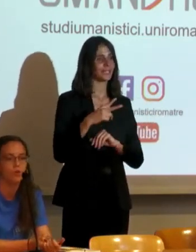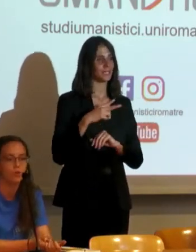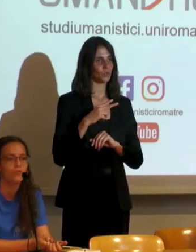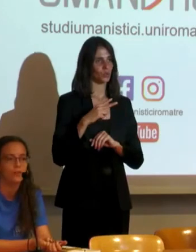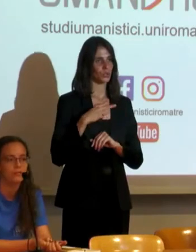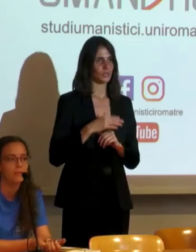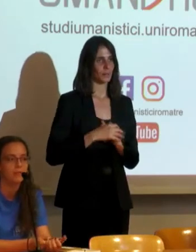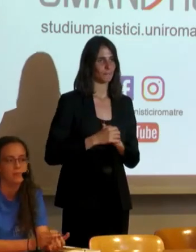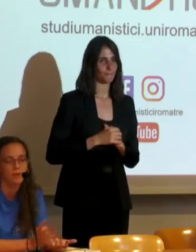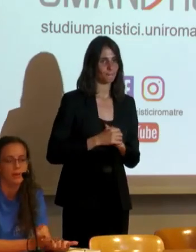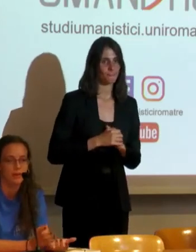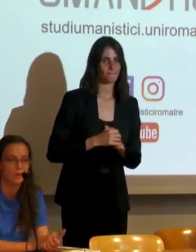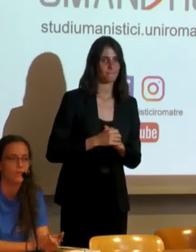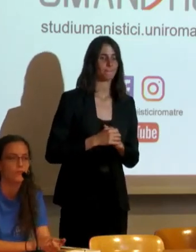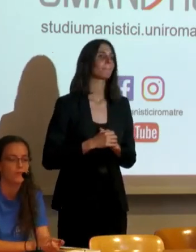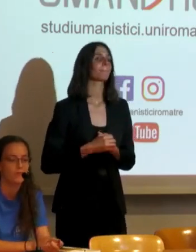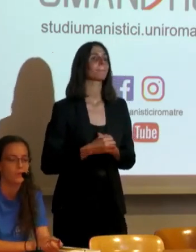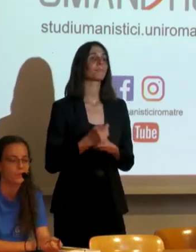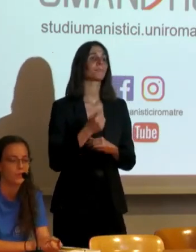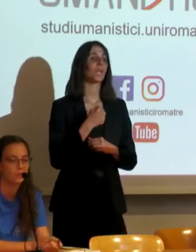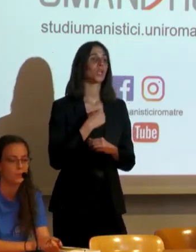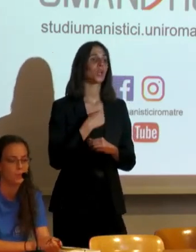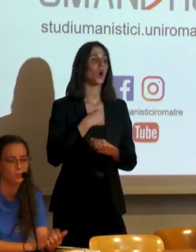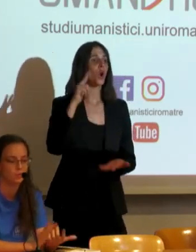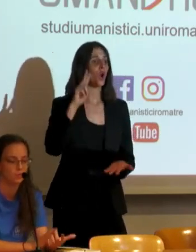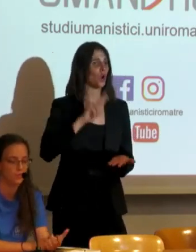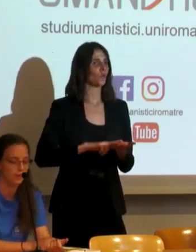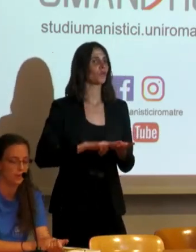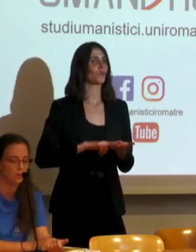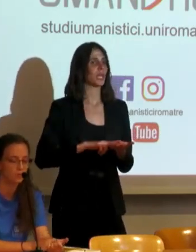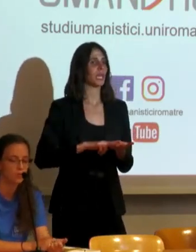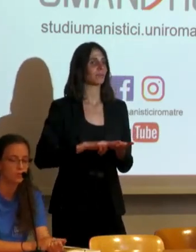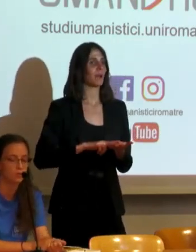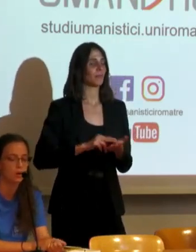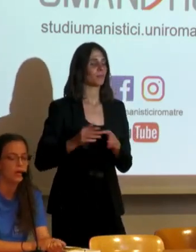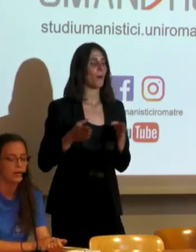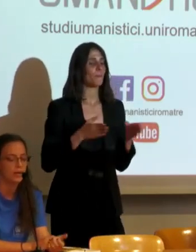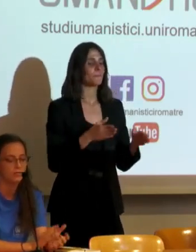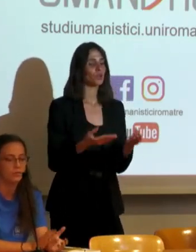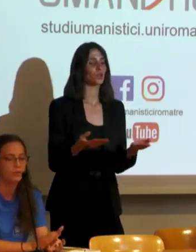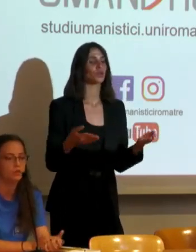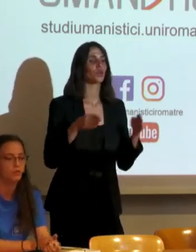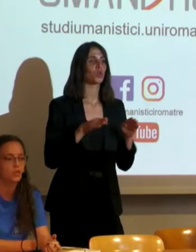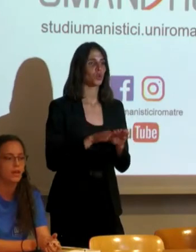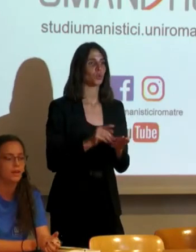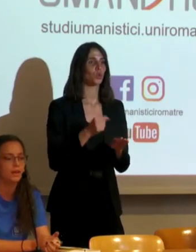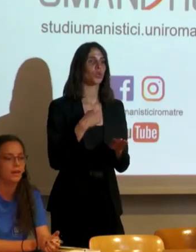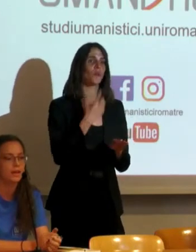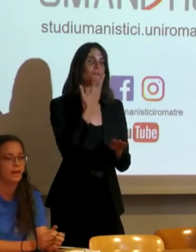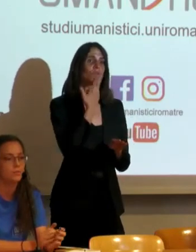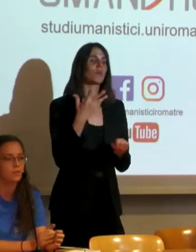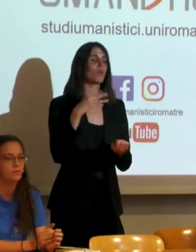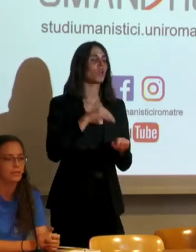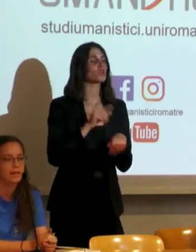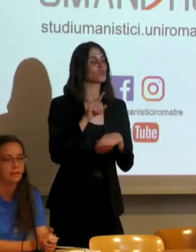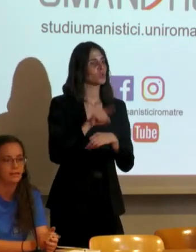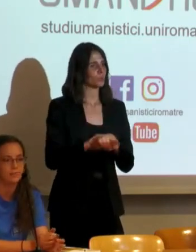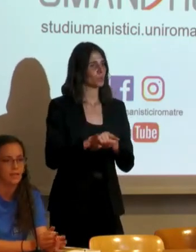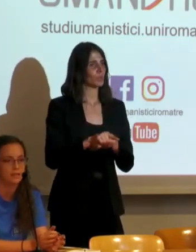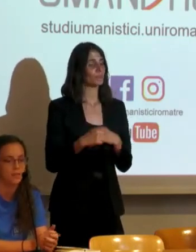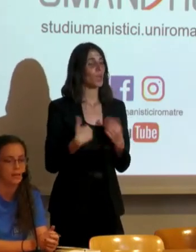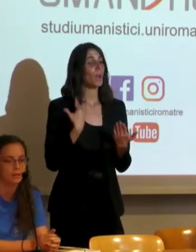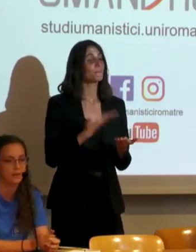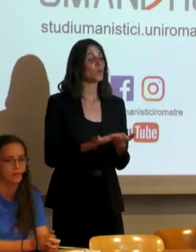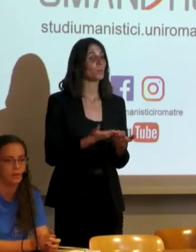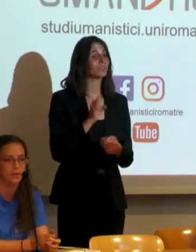avuto effettivamente poi la conferma concludendo il percorso ormai l'anno scorso, e volevo aggiungere anche che la proposta didattica